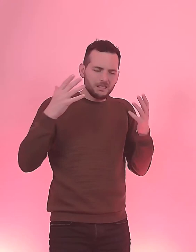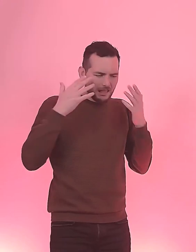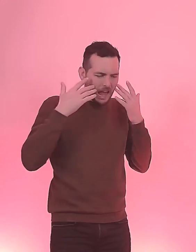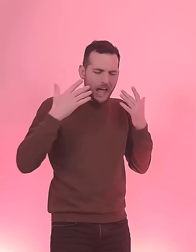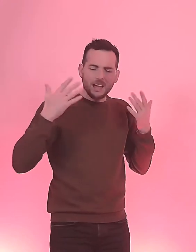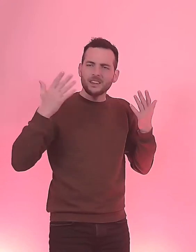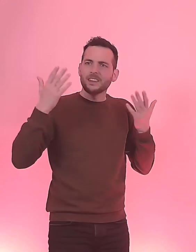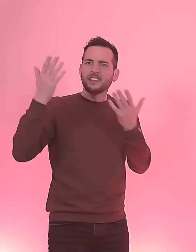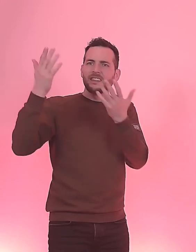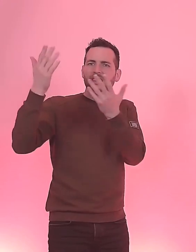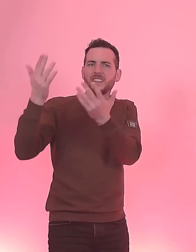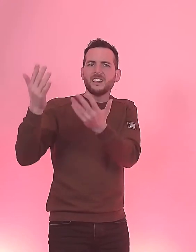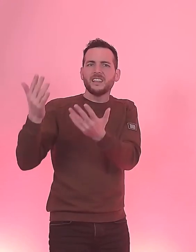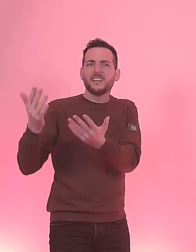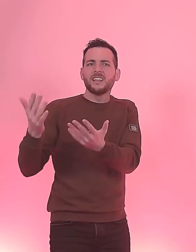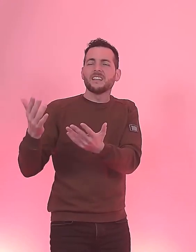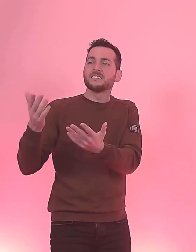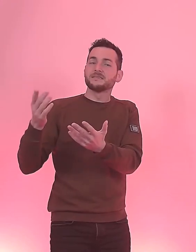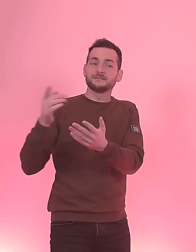leren